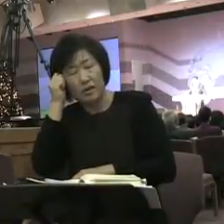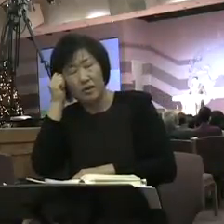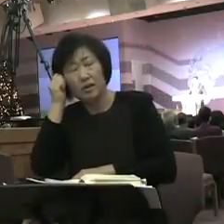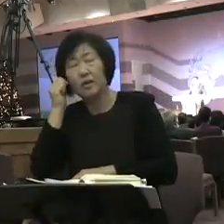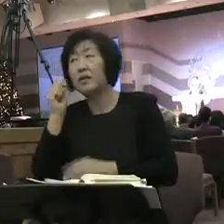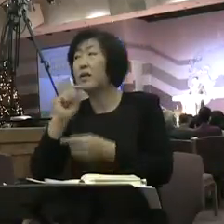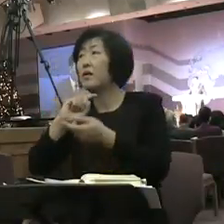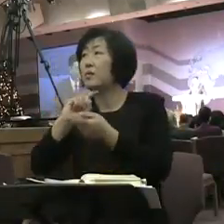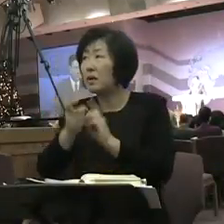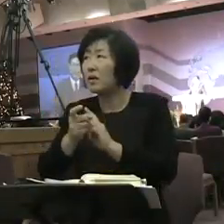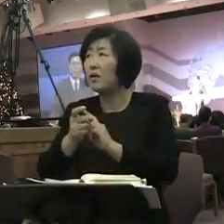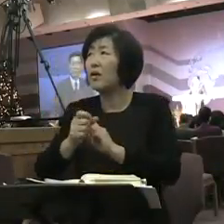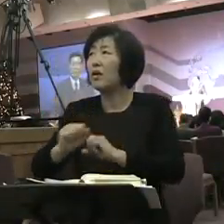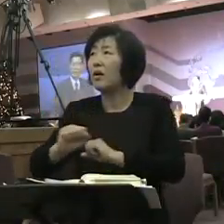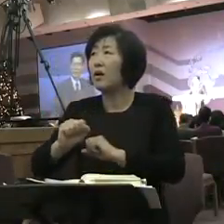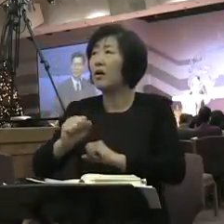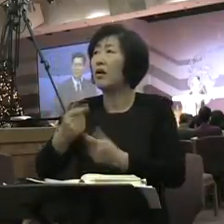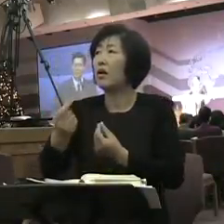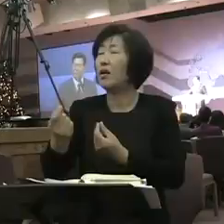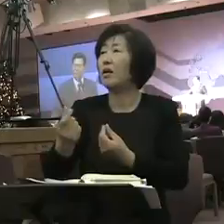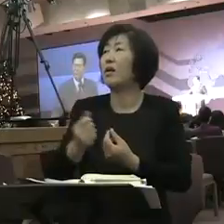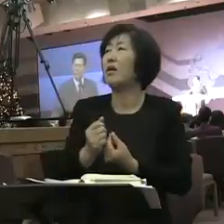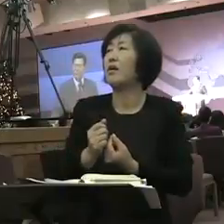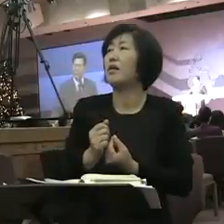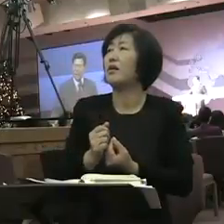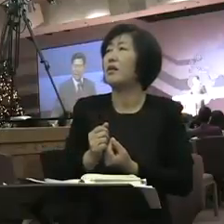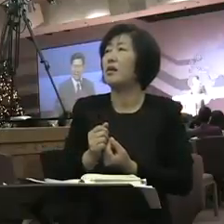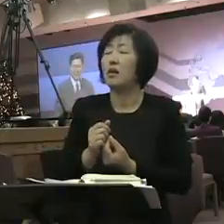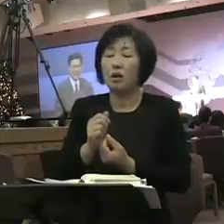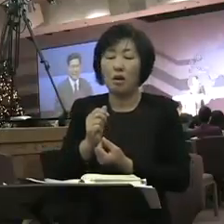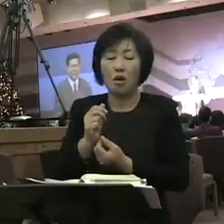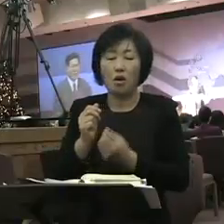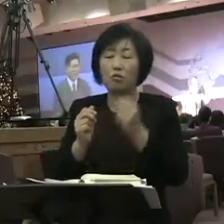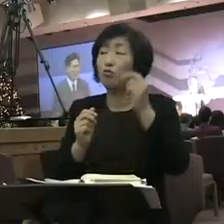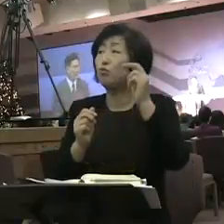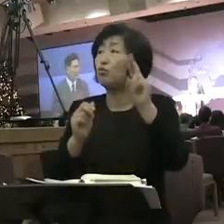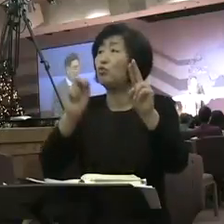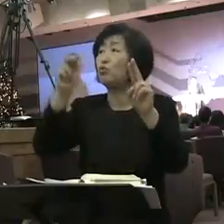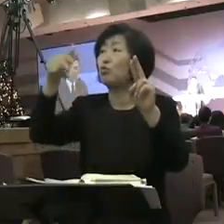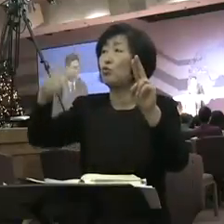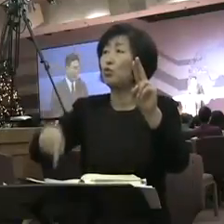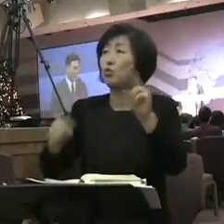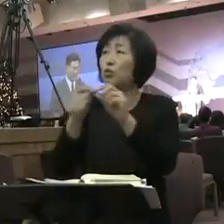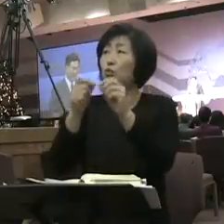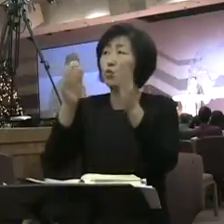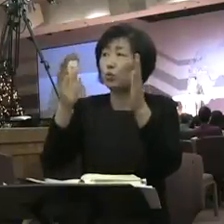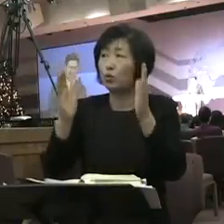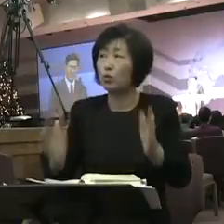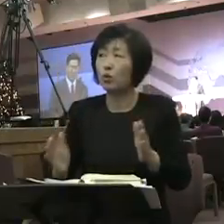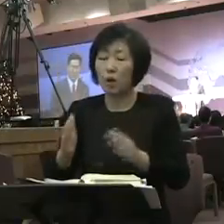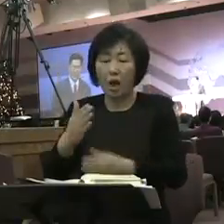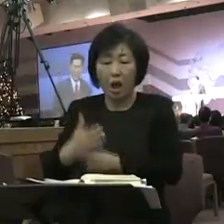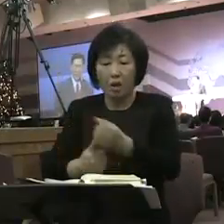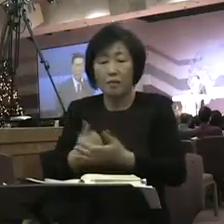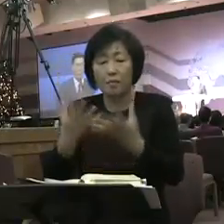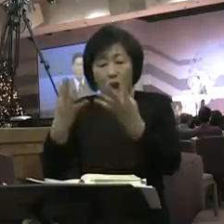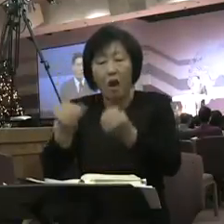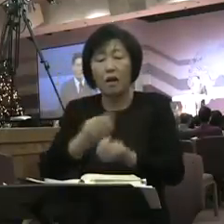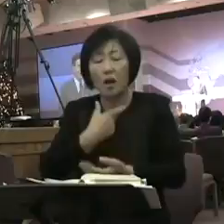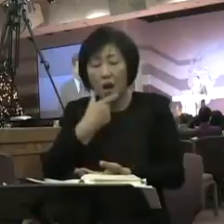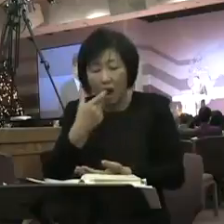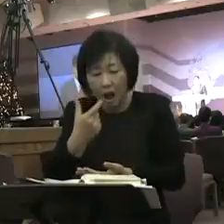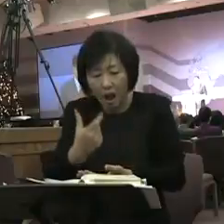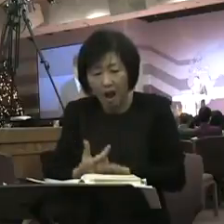같아요. 지난 2주 동안 하나님께서 많은 감동을 받으셨습니다. 이 젊은이들이